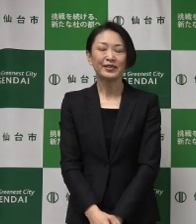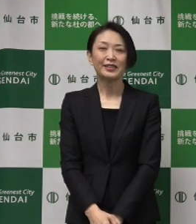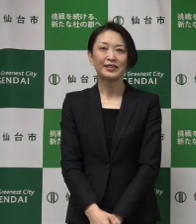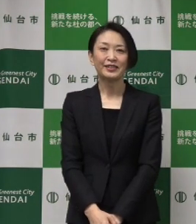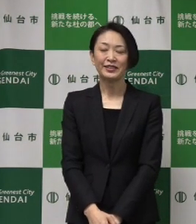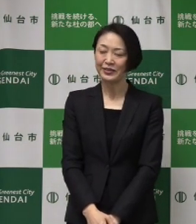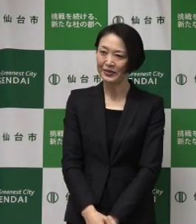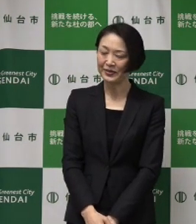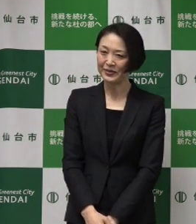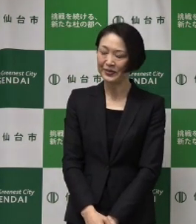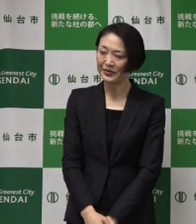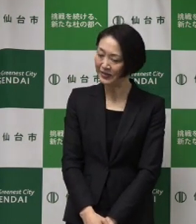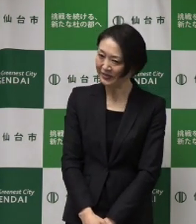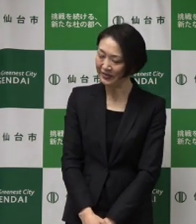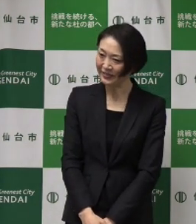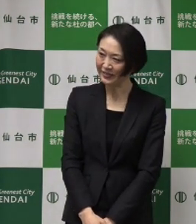うまく伝わった。